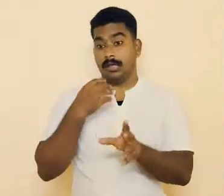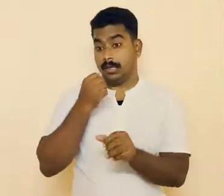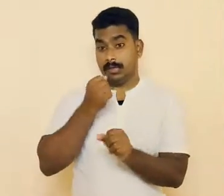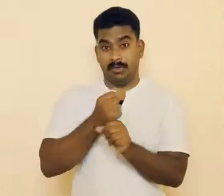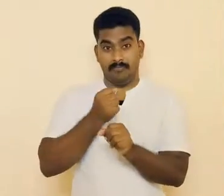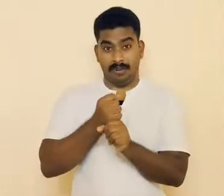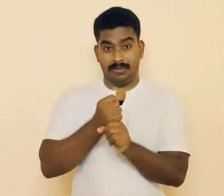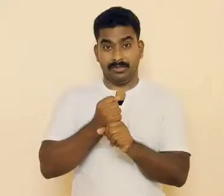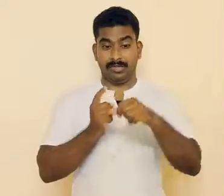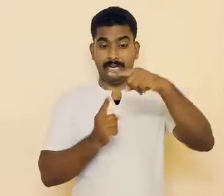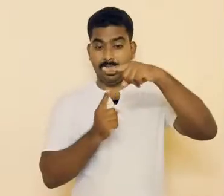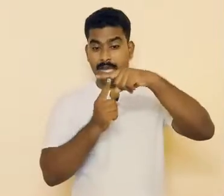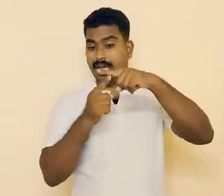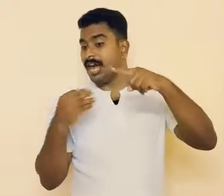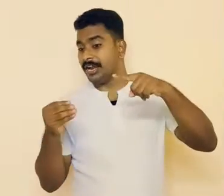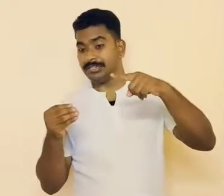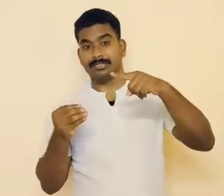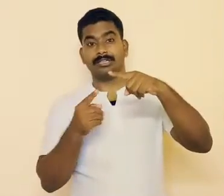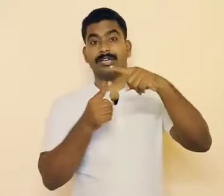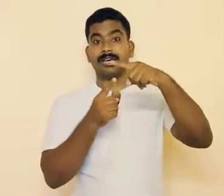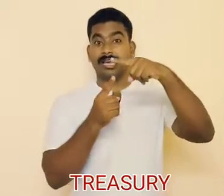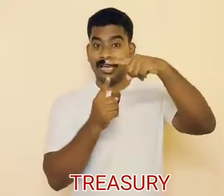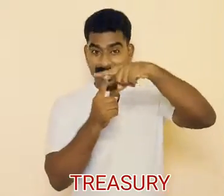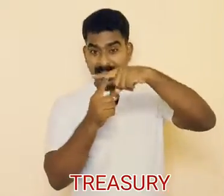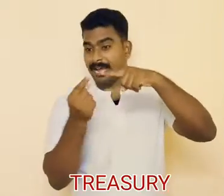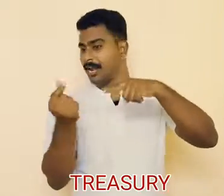സംസ്ഥാന സർക്കാർ ട്രഷറി നിയന്ത്രണം നീക്കുന്നു.